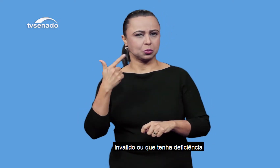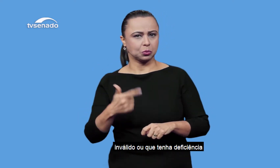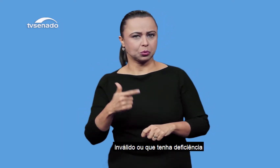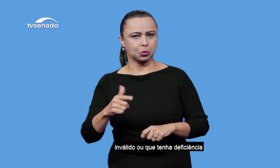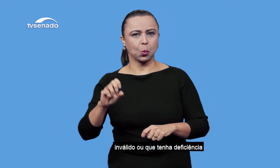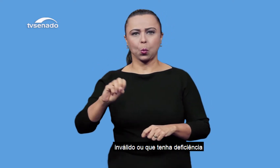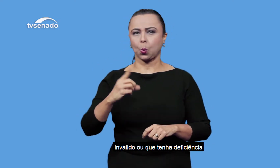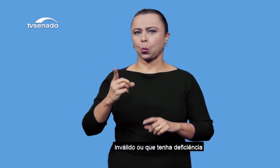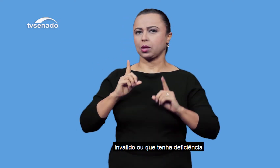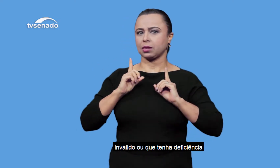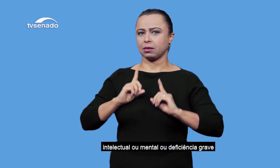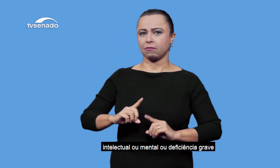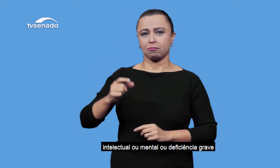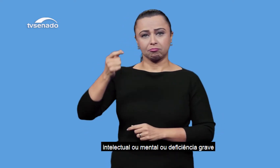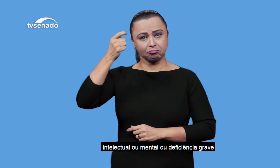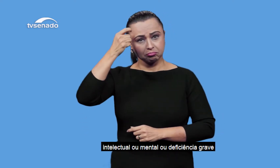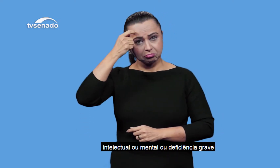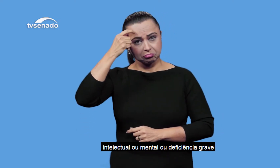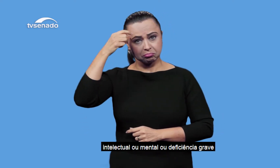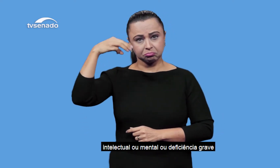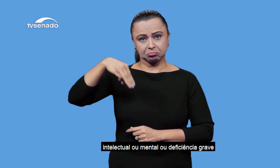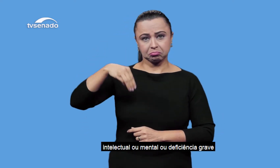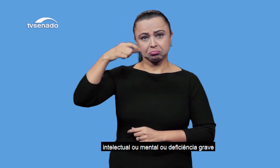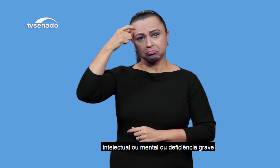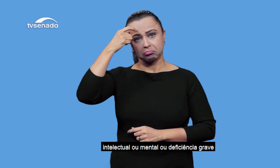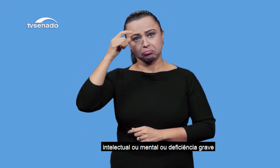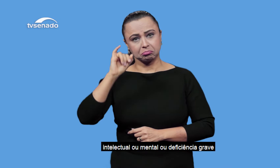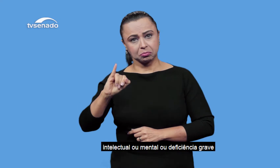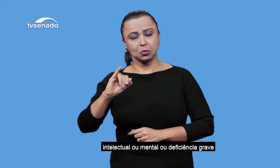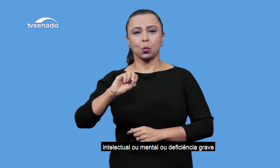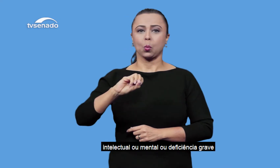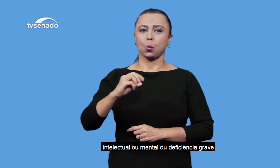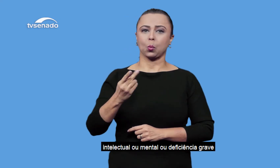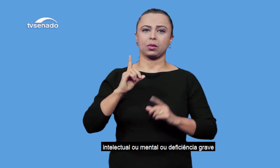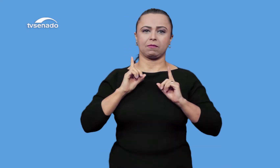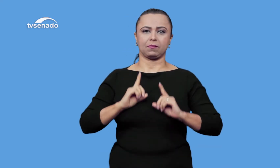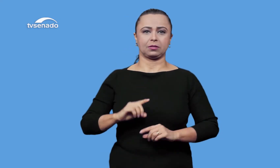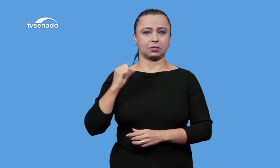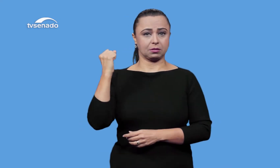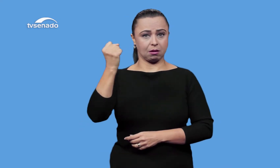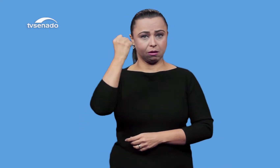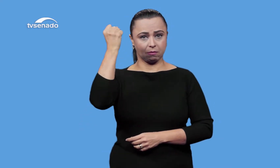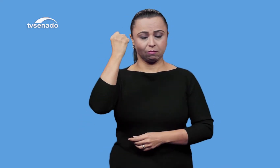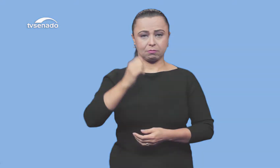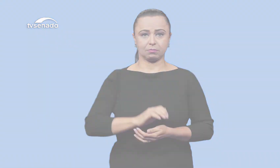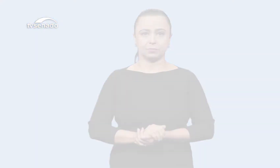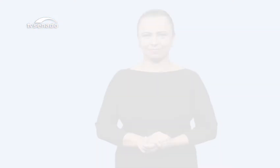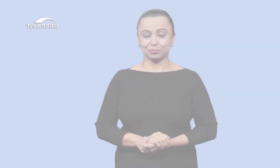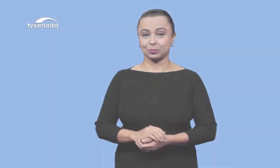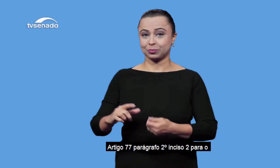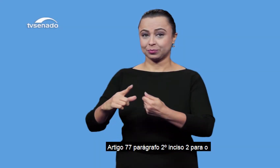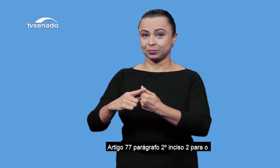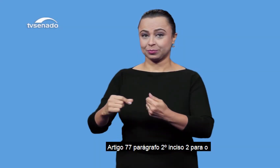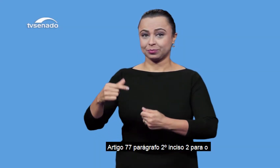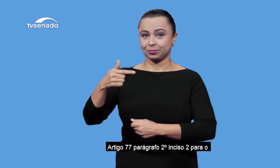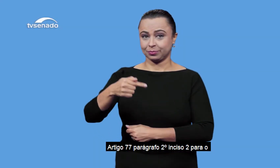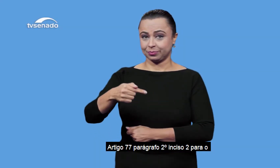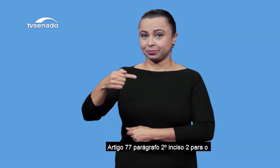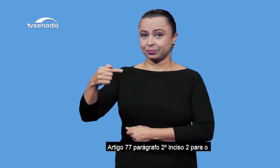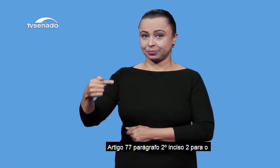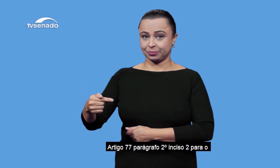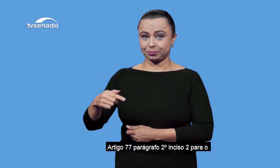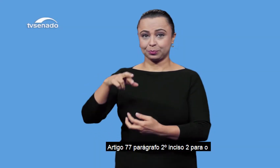ou que tenha deficiência intelectual ou mental ou deficiência grave artigos